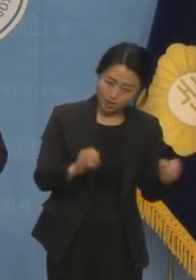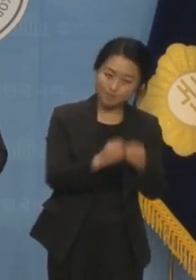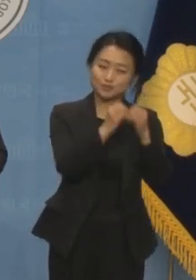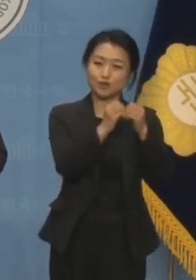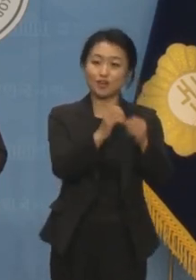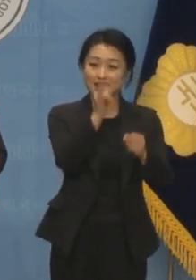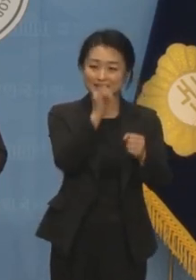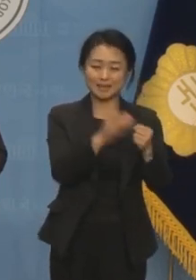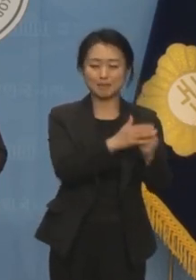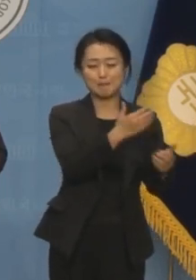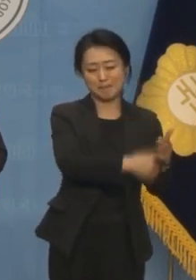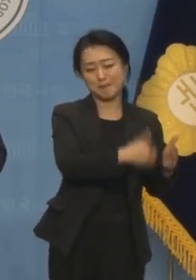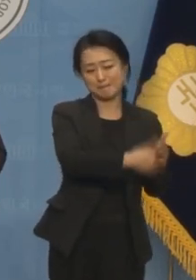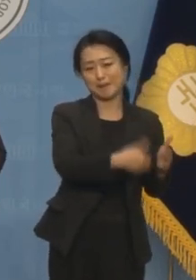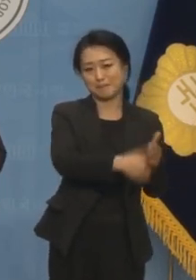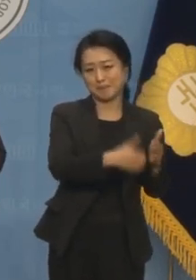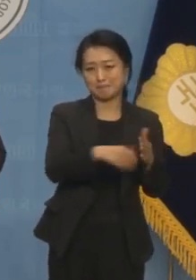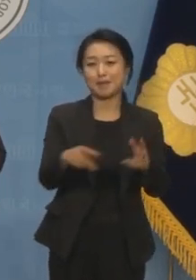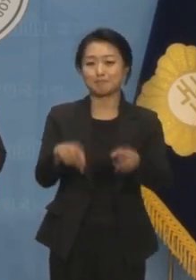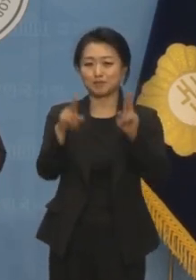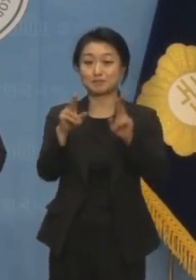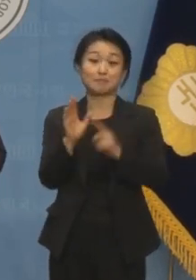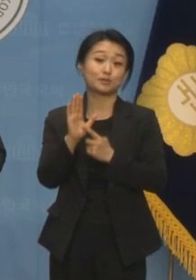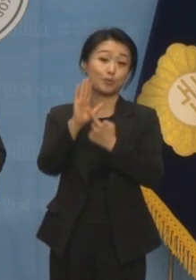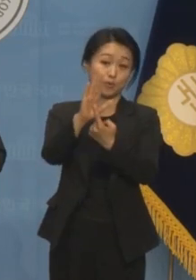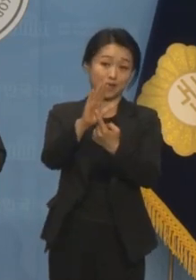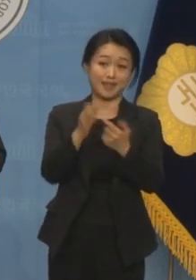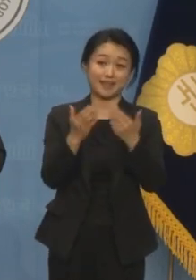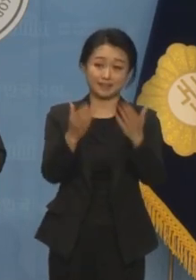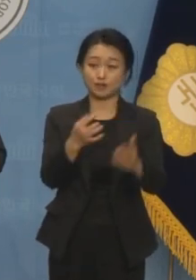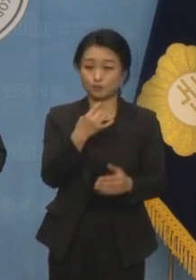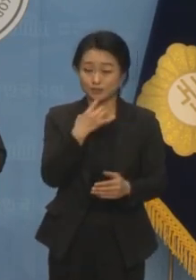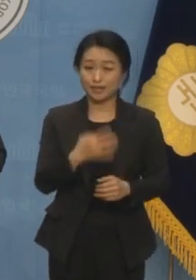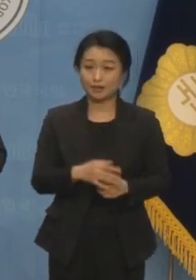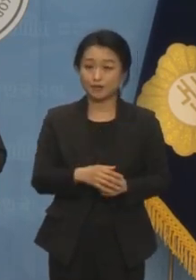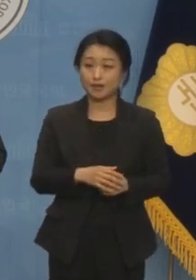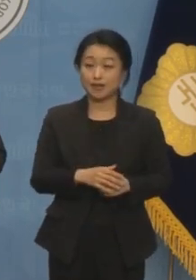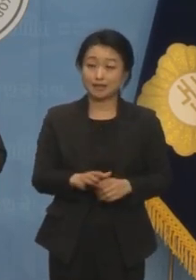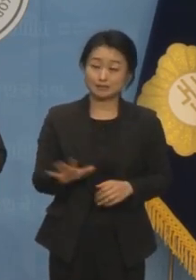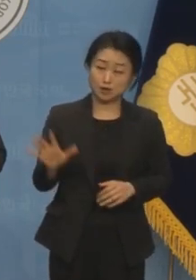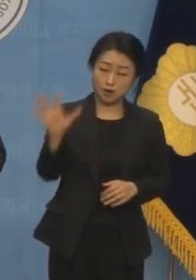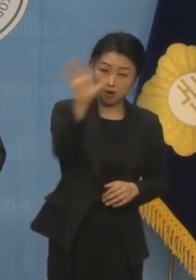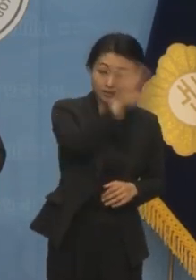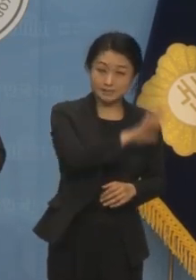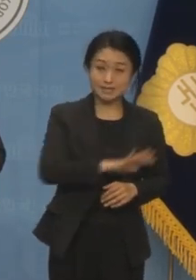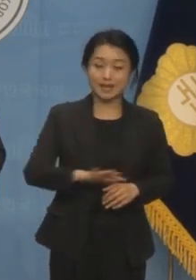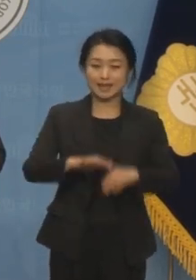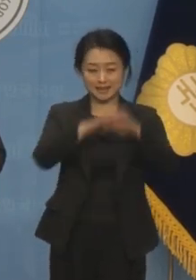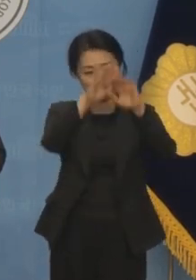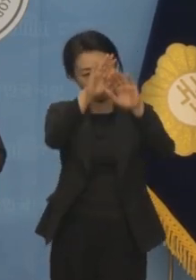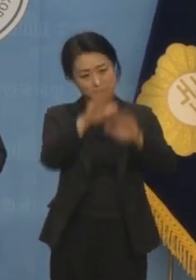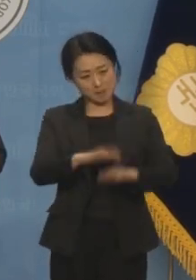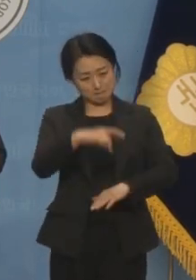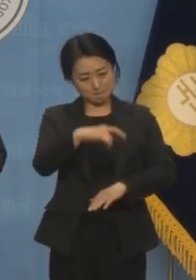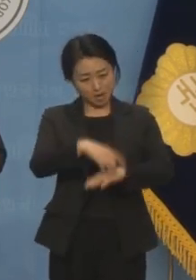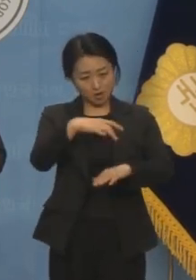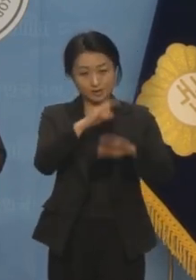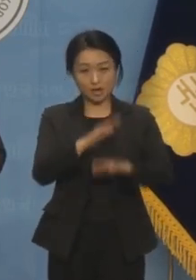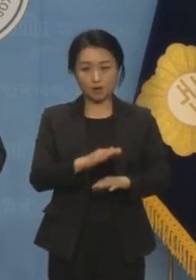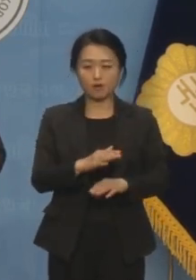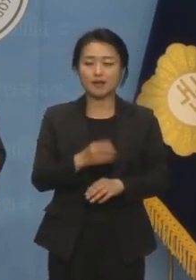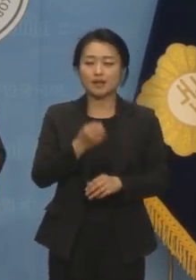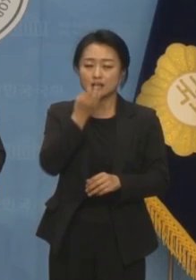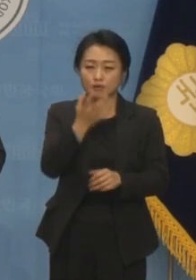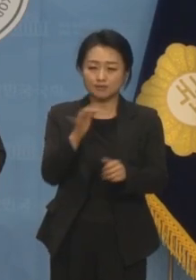때문에 제외하고 편집을 해서 공개를 한 겁니다. 그러니까 전체 맥락을 다 보더라도 위중교사를 하는